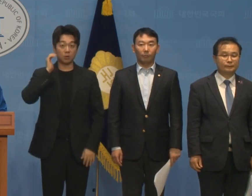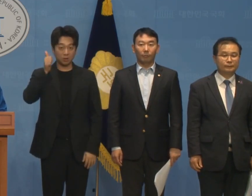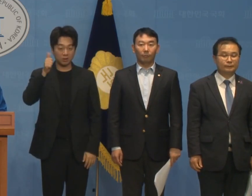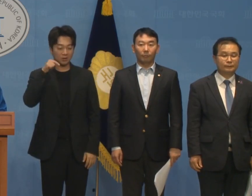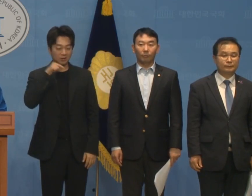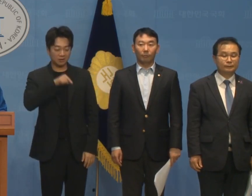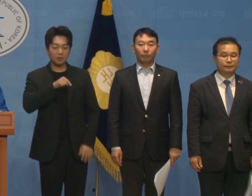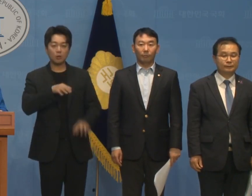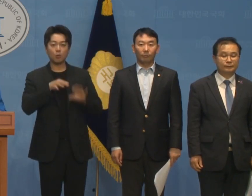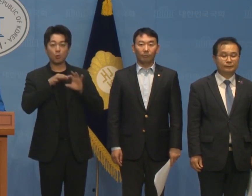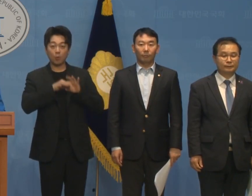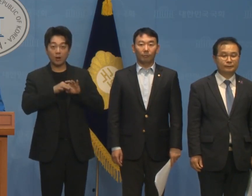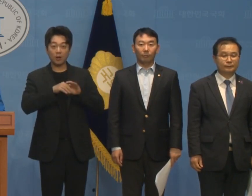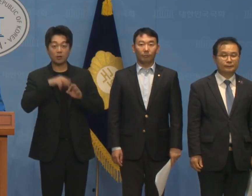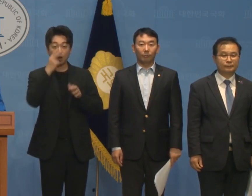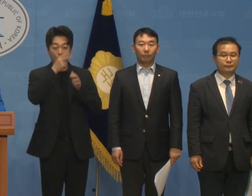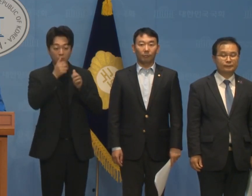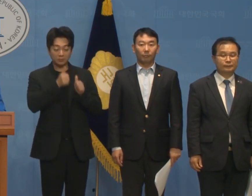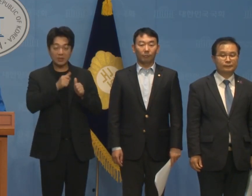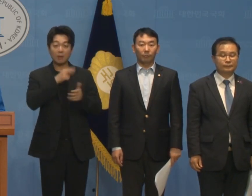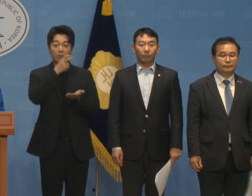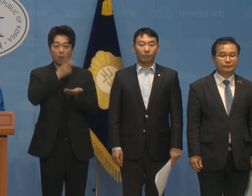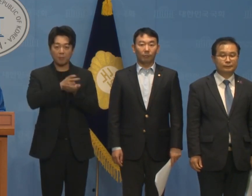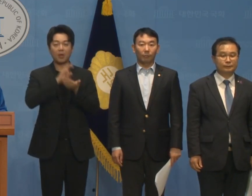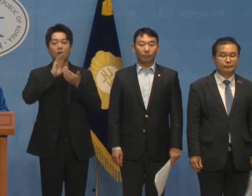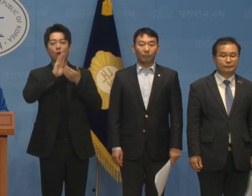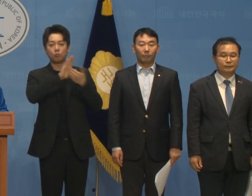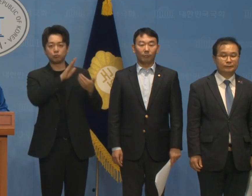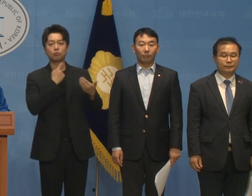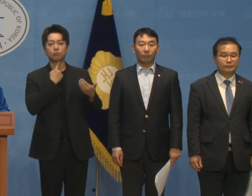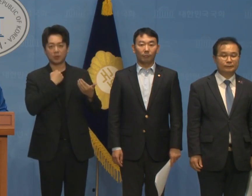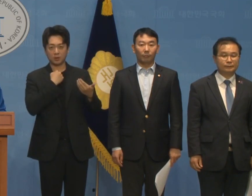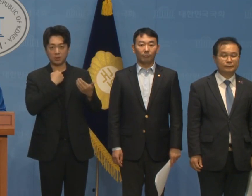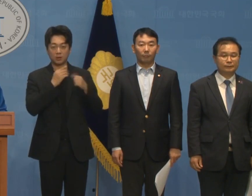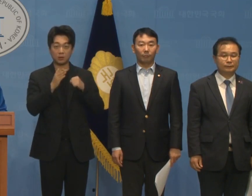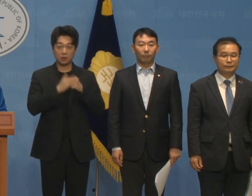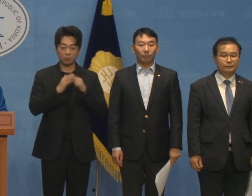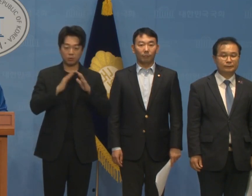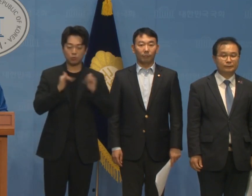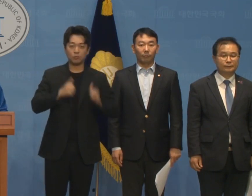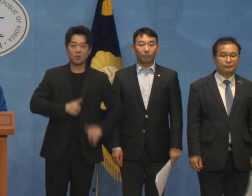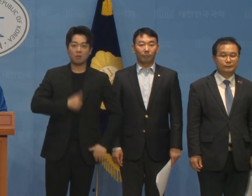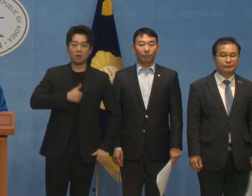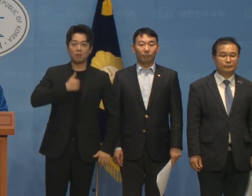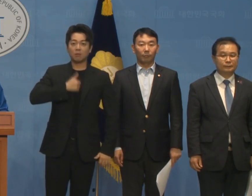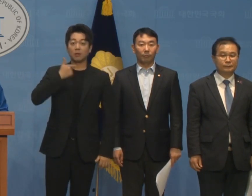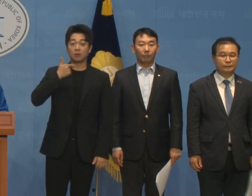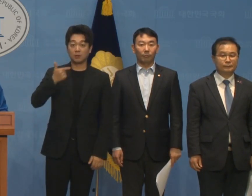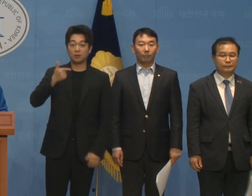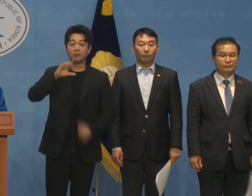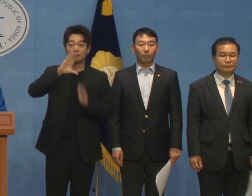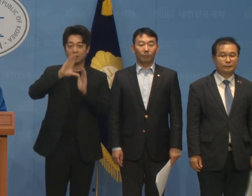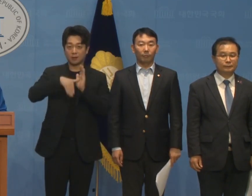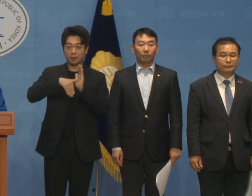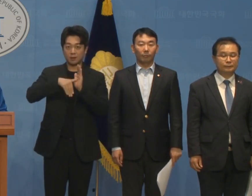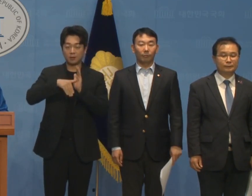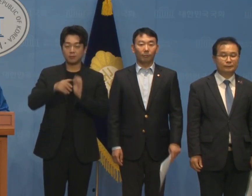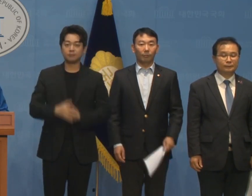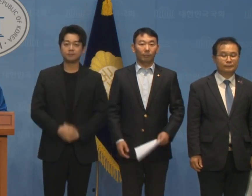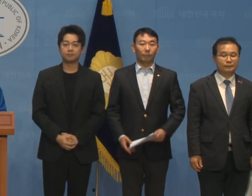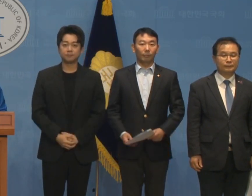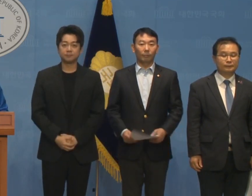대해서 거부권을 행사를 했습니다. 국민의 분노가 하늘을 찌르는 상황에서 본인이